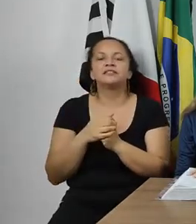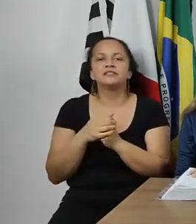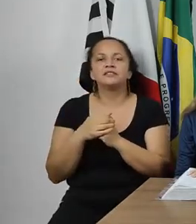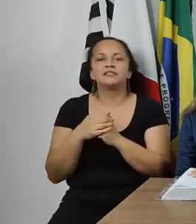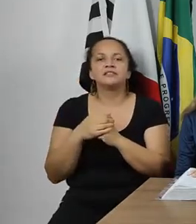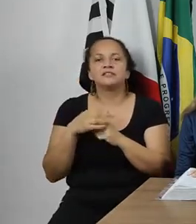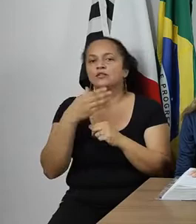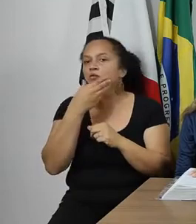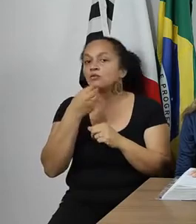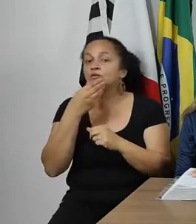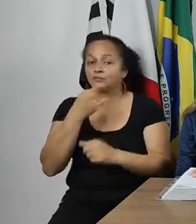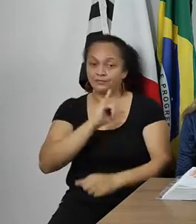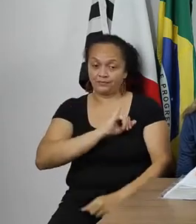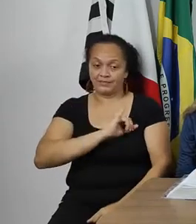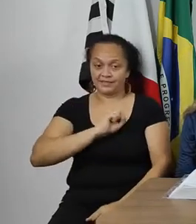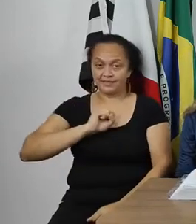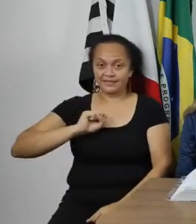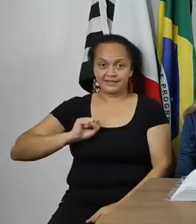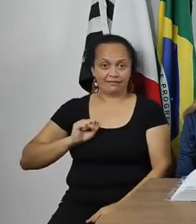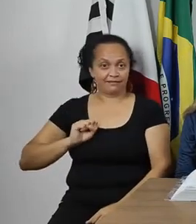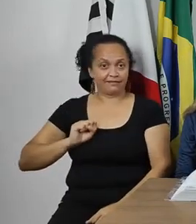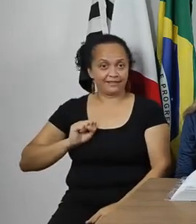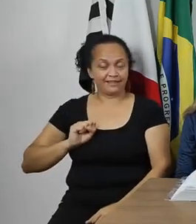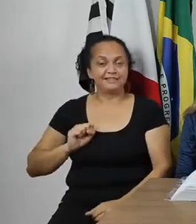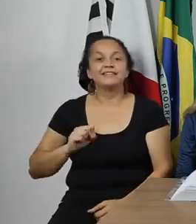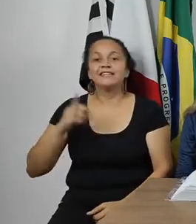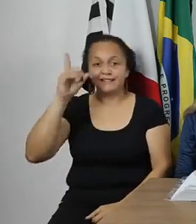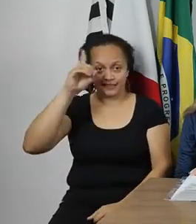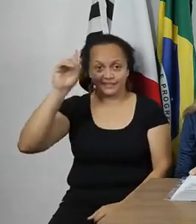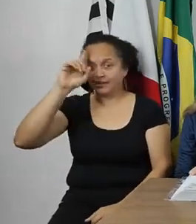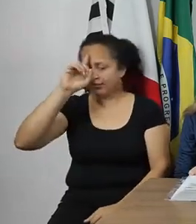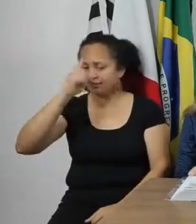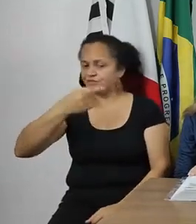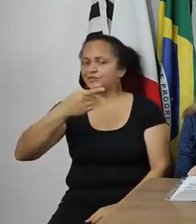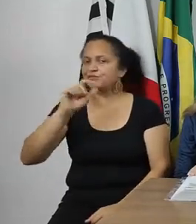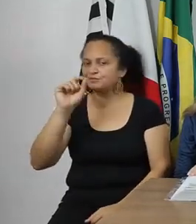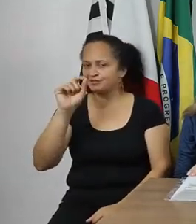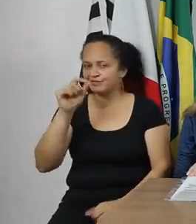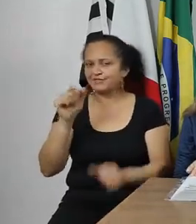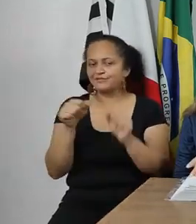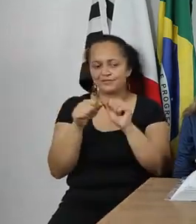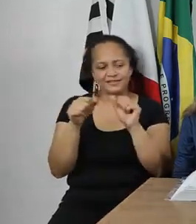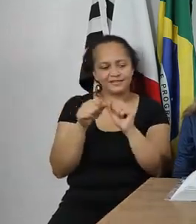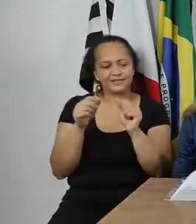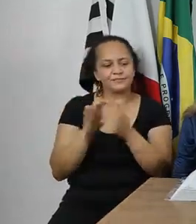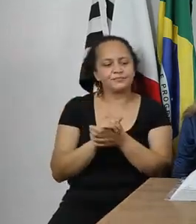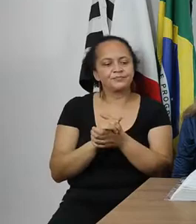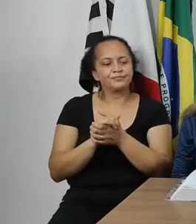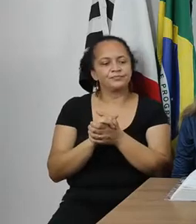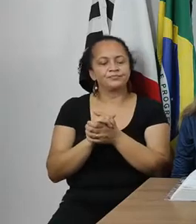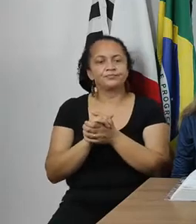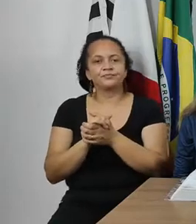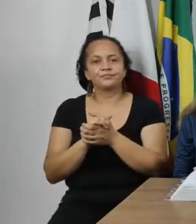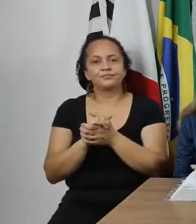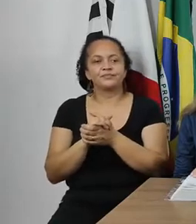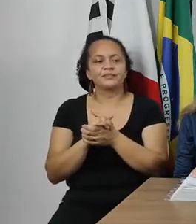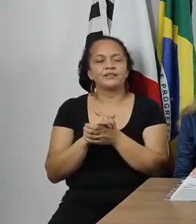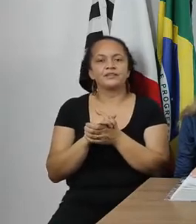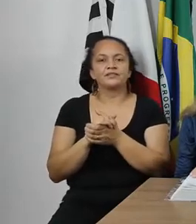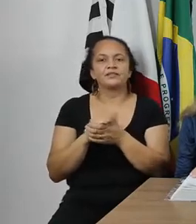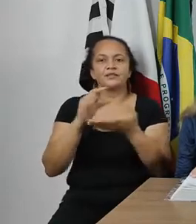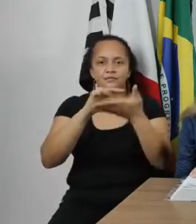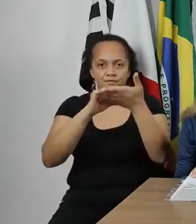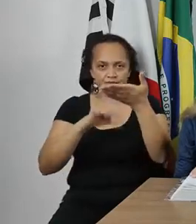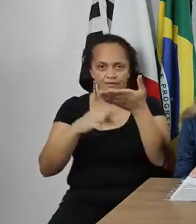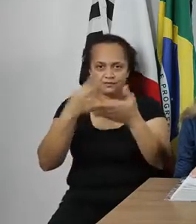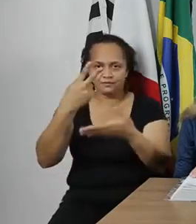Isaías, que Deus falou através dele o que iria fazer. Então, junto com vocês, no versículo 29, diz